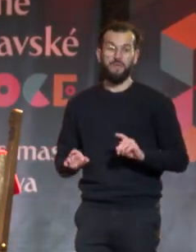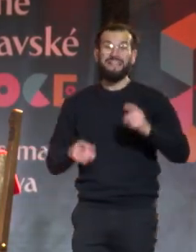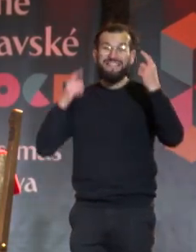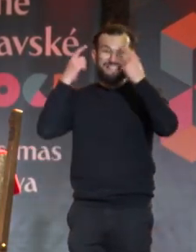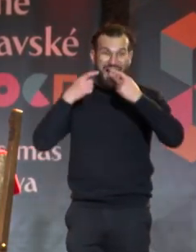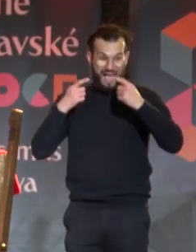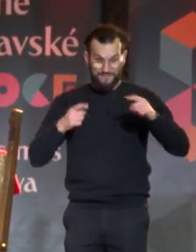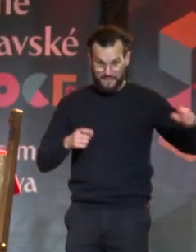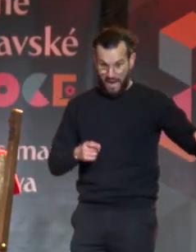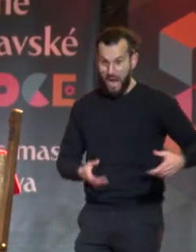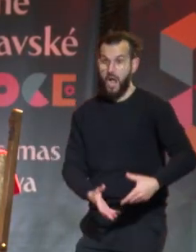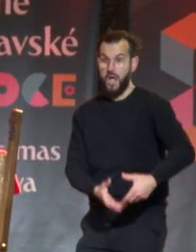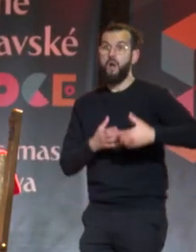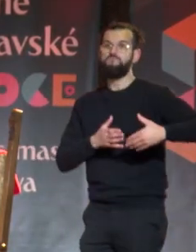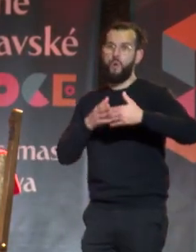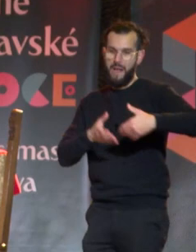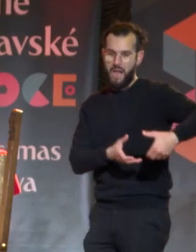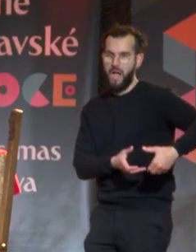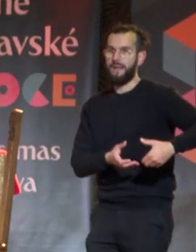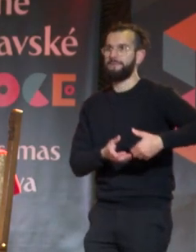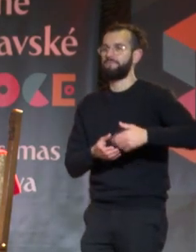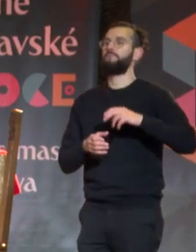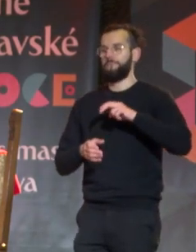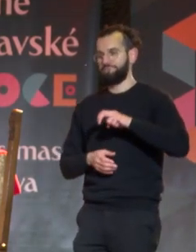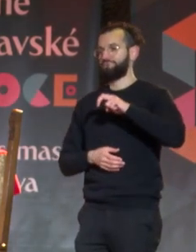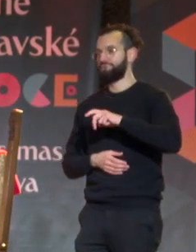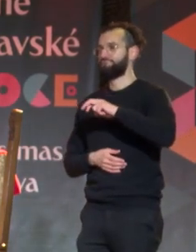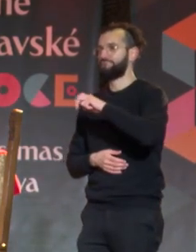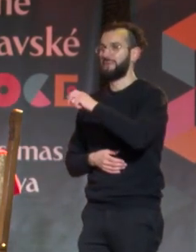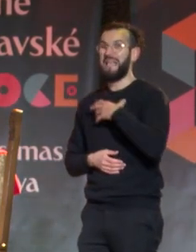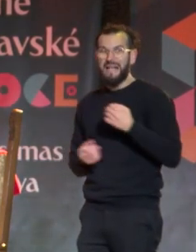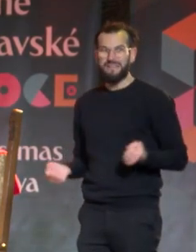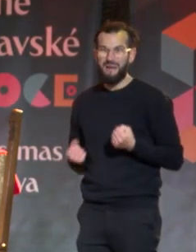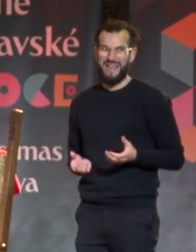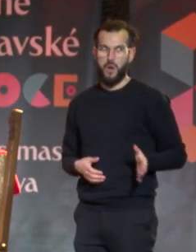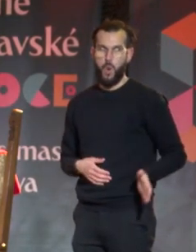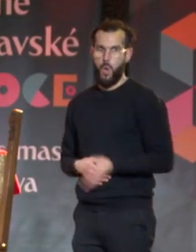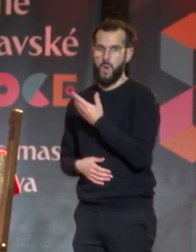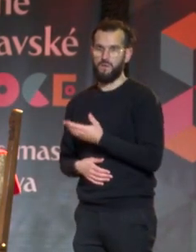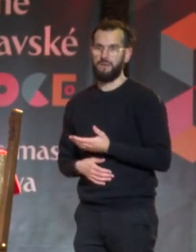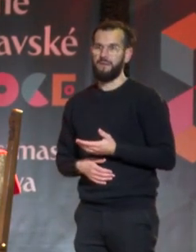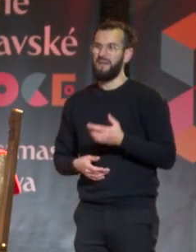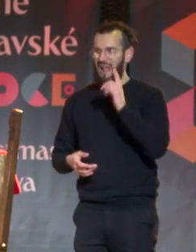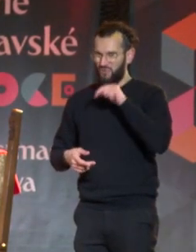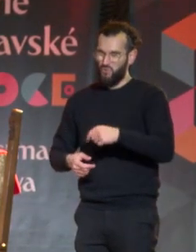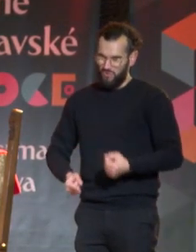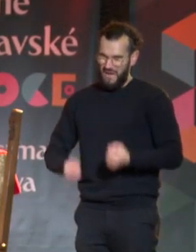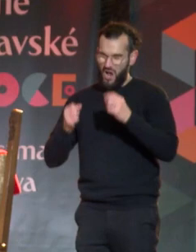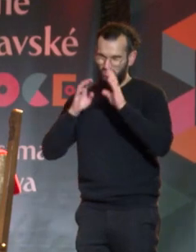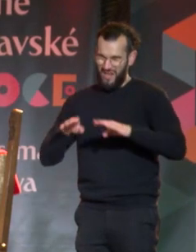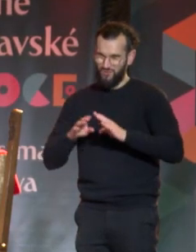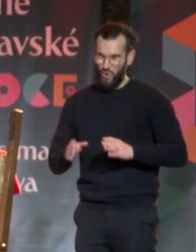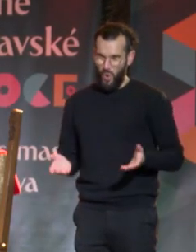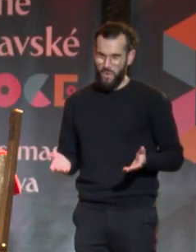druhý koniec a stúpame po schodoch za sebou. Chcem ísť rýchlo, ale poprvé je to celkom ťažké